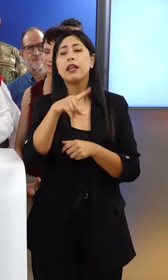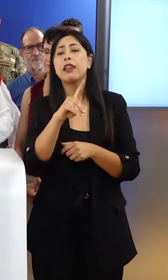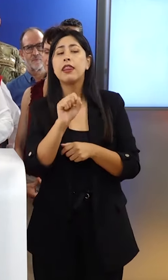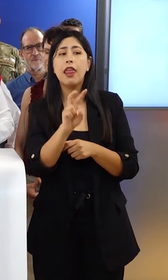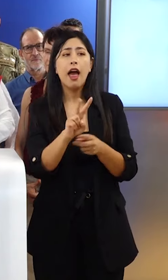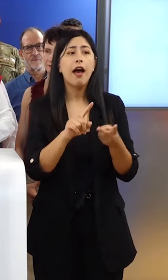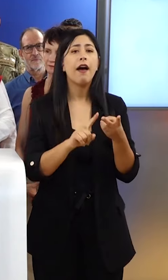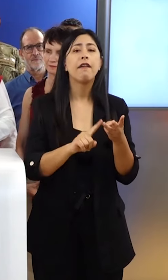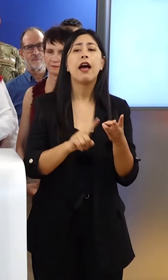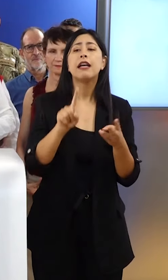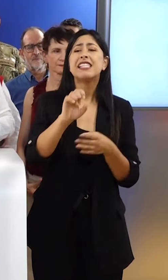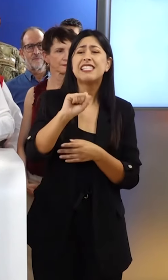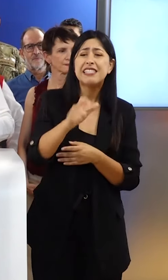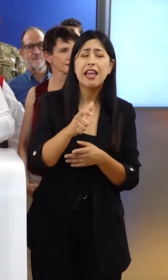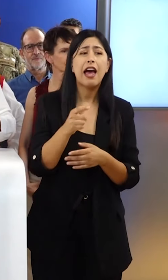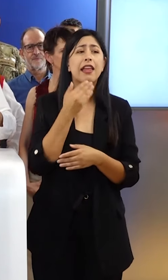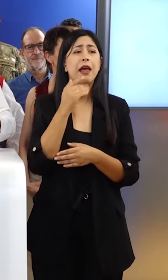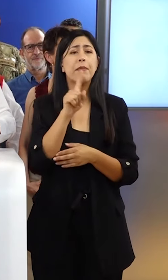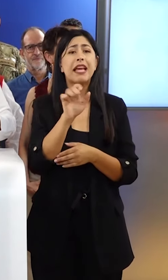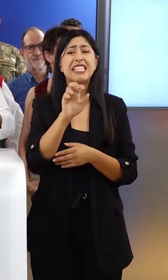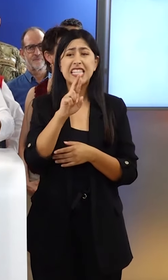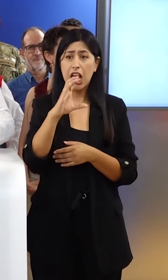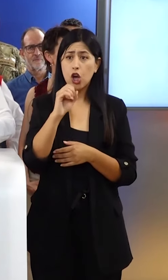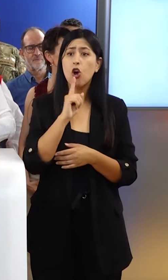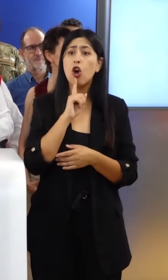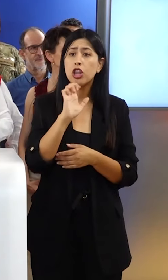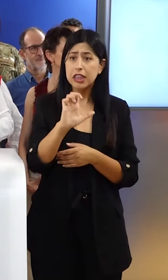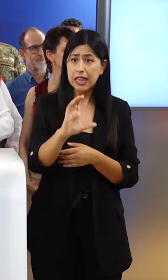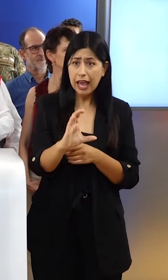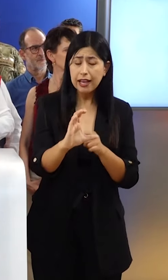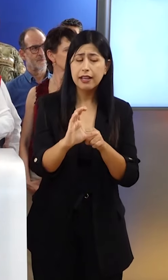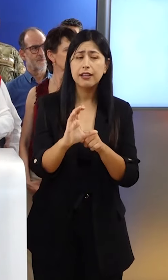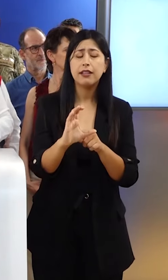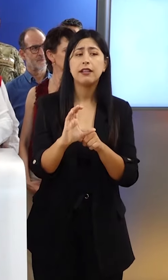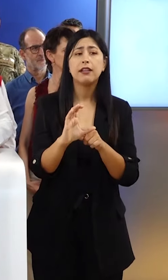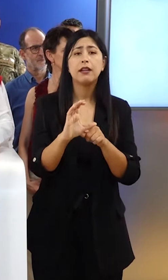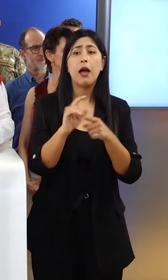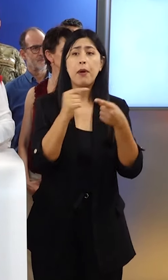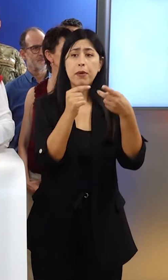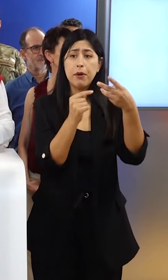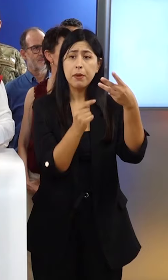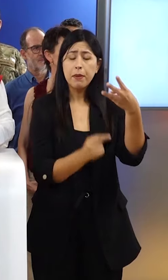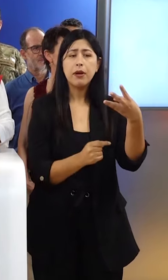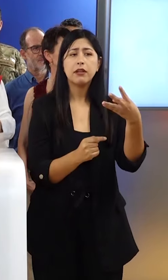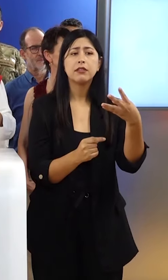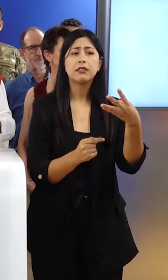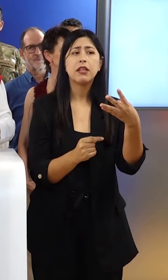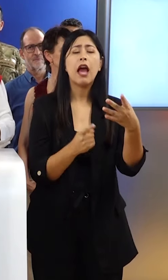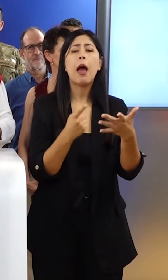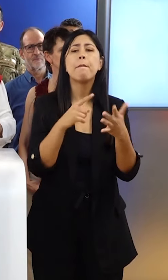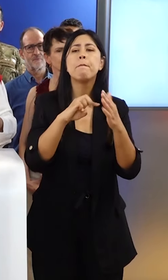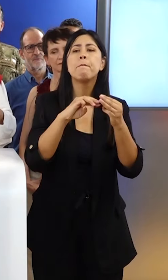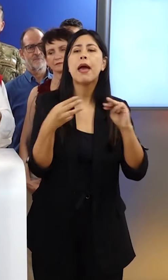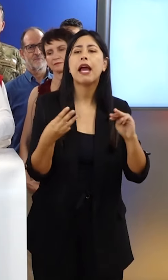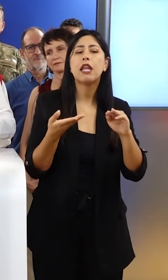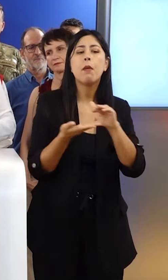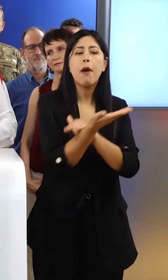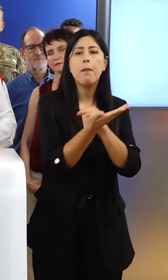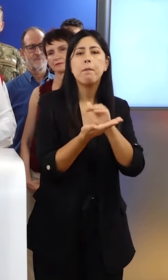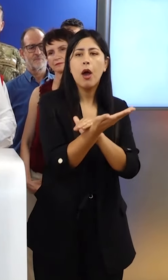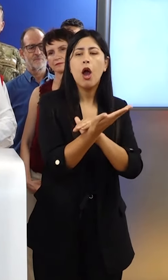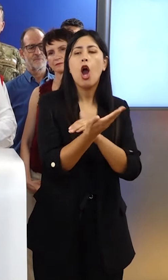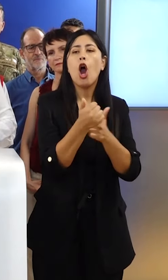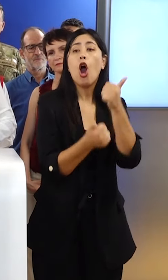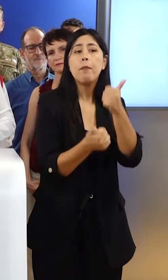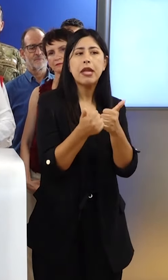eh cercotec están excluidas de eh de tener que recurrir a mecanismos competitivos eh Y permiten